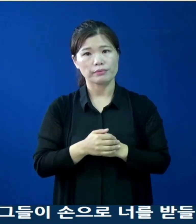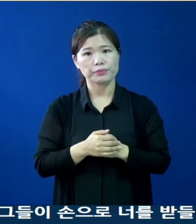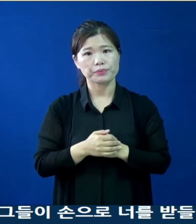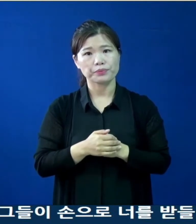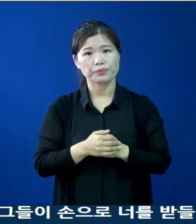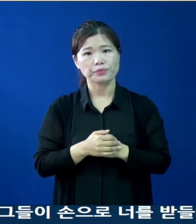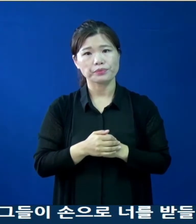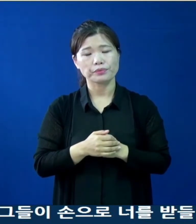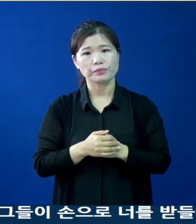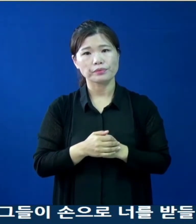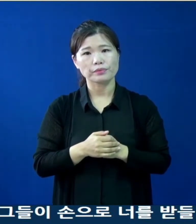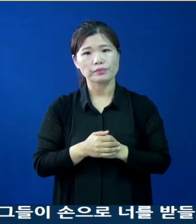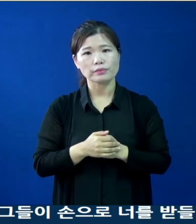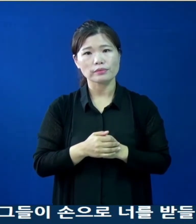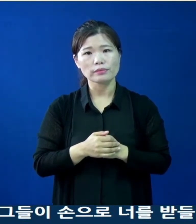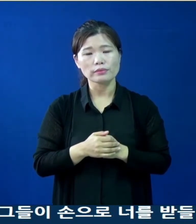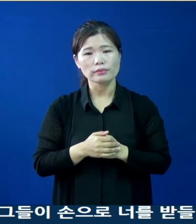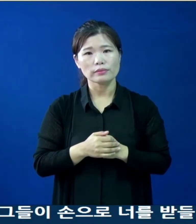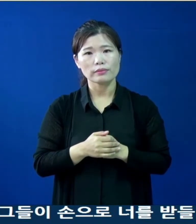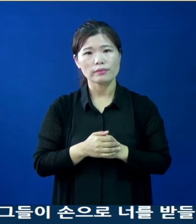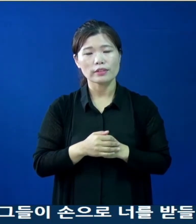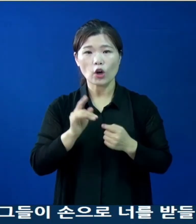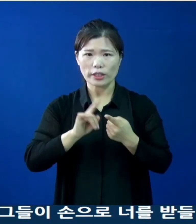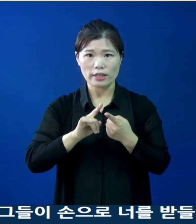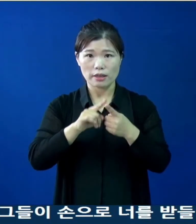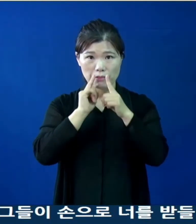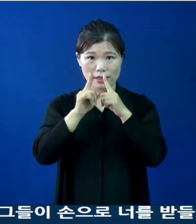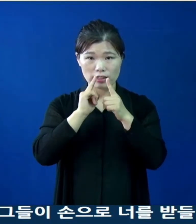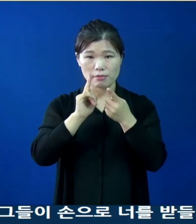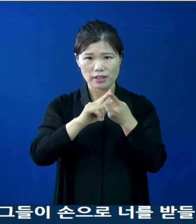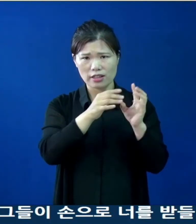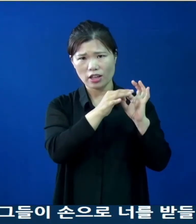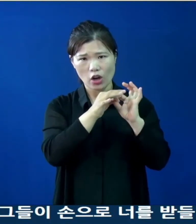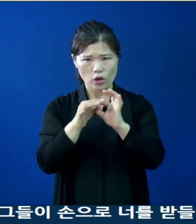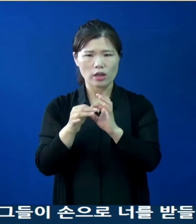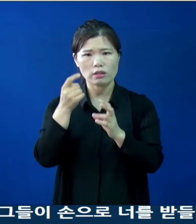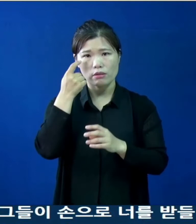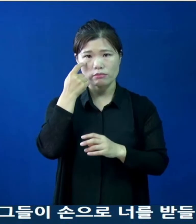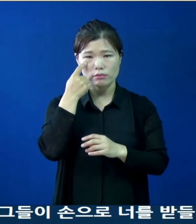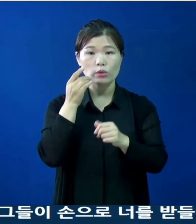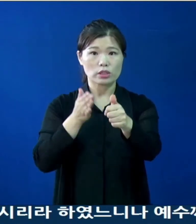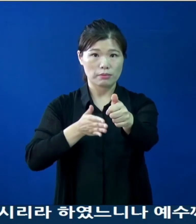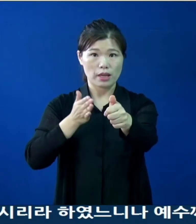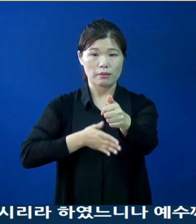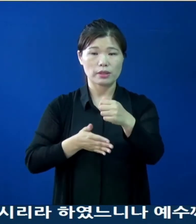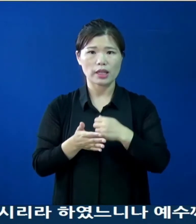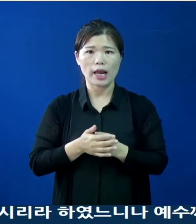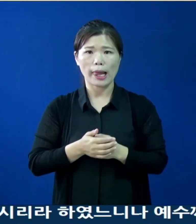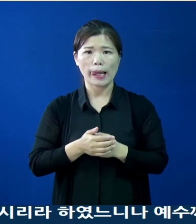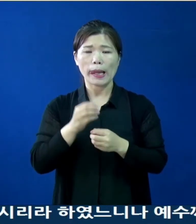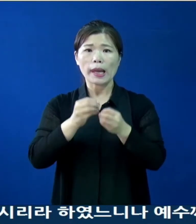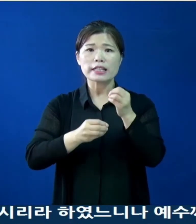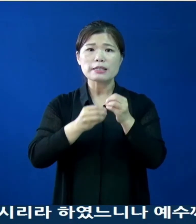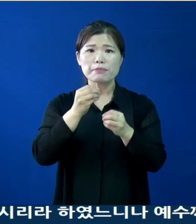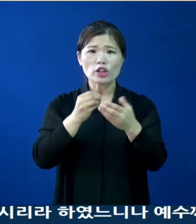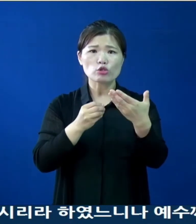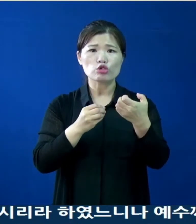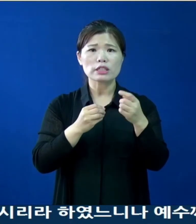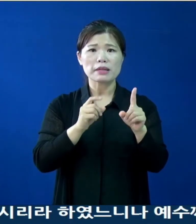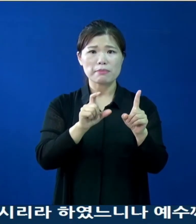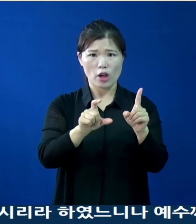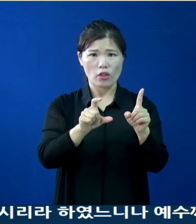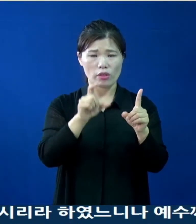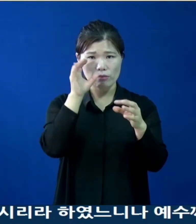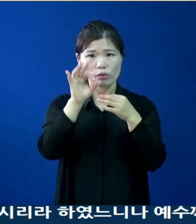이 말씀은 우리가 좀 연결해서 보아야 됩니다. 그러니까 시편